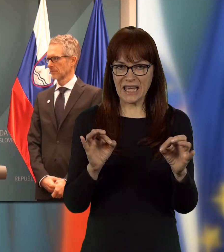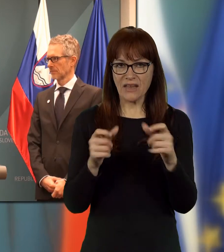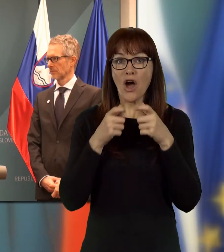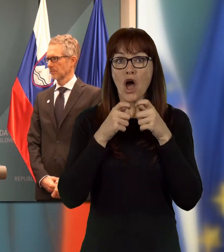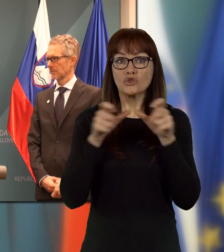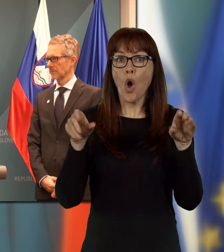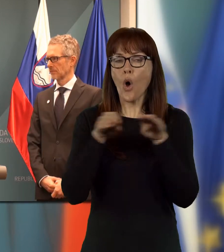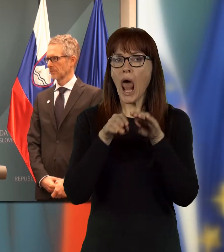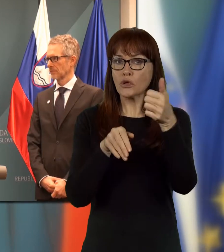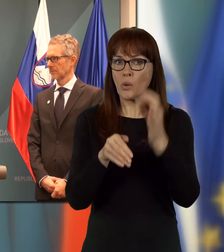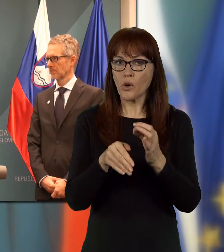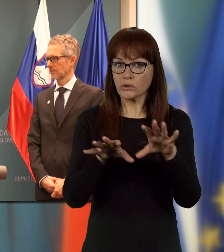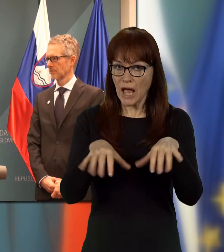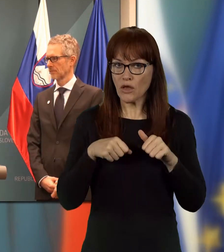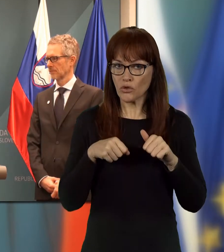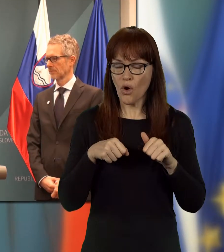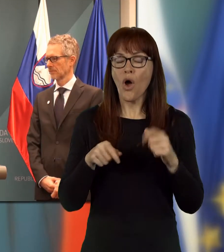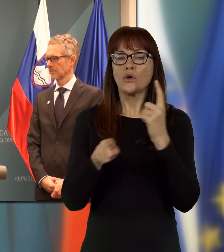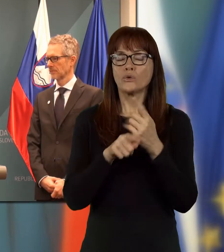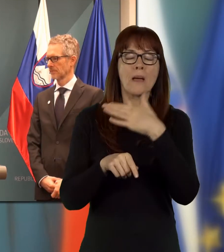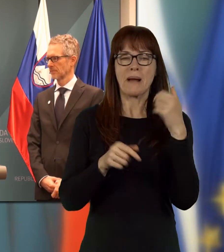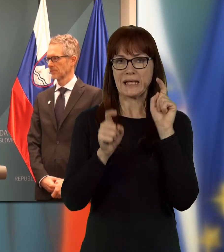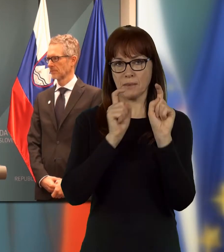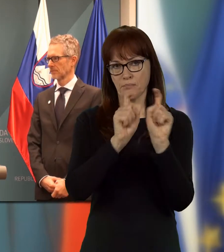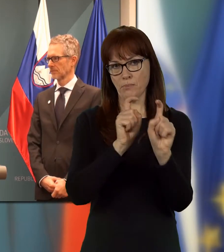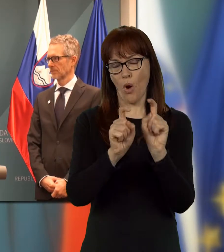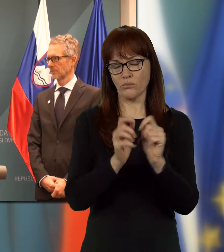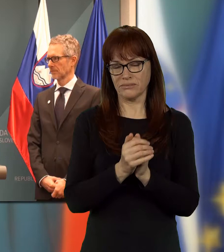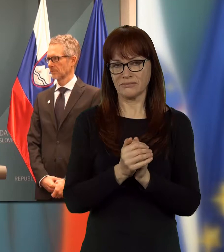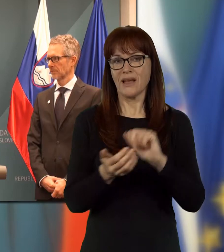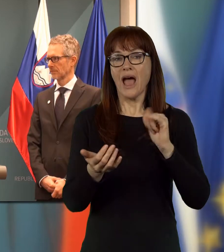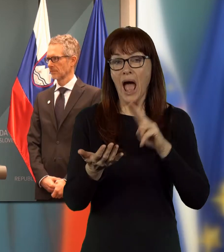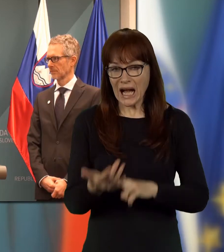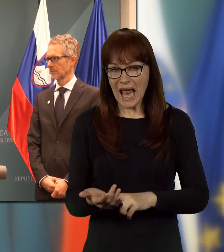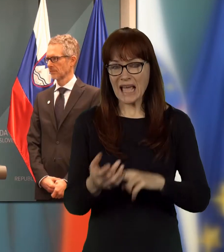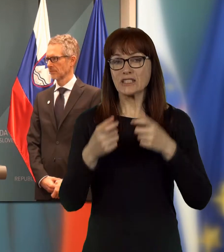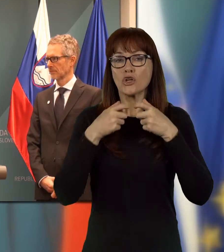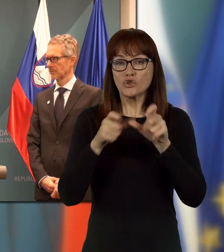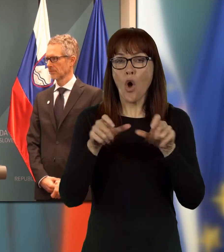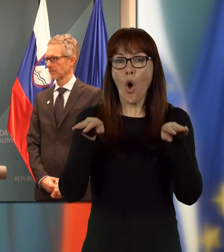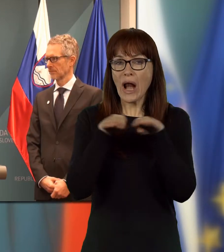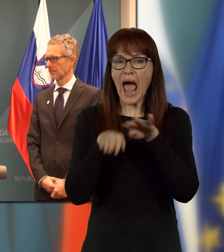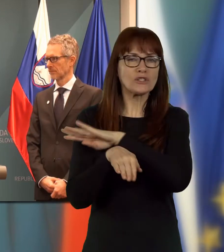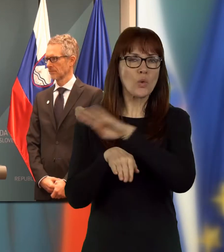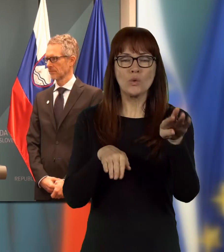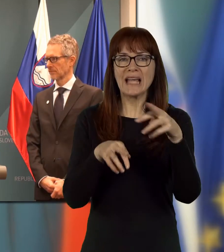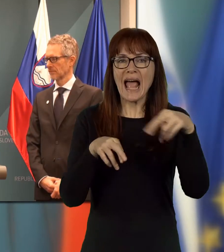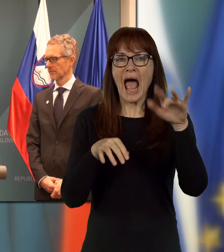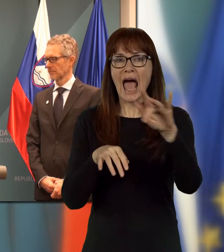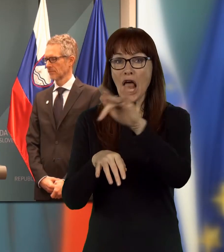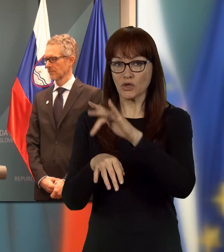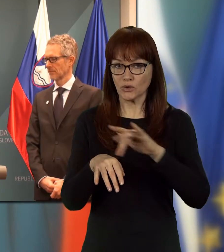strategijo soglasno, ampak tudi brez pripomb in dejansko soglasjem vseh